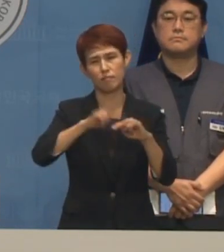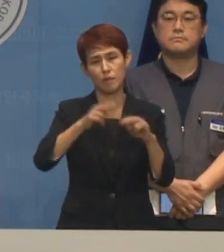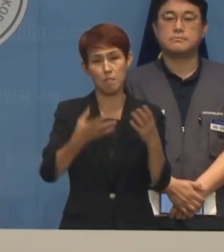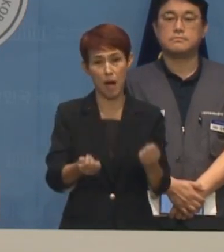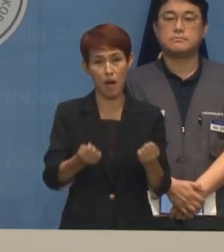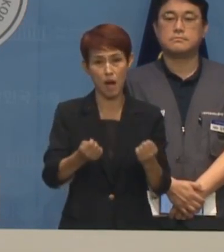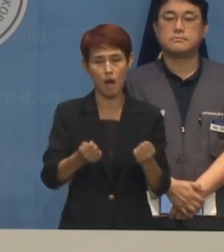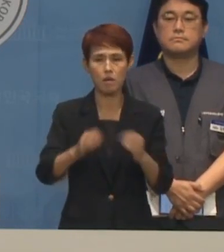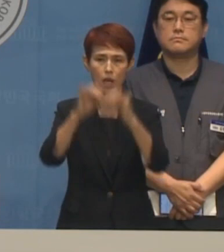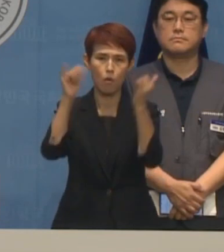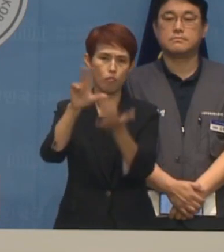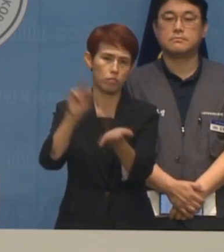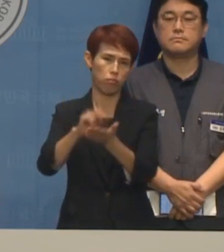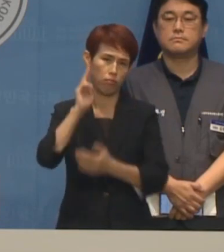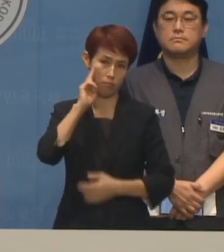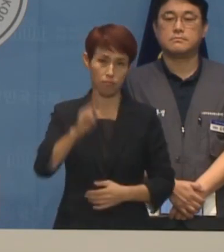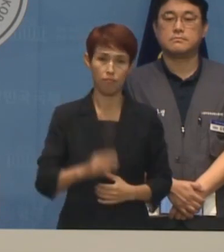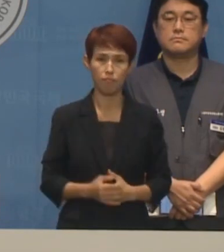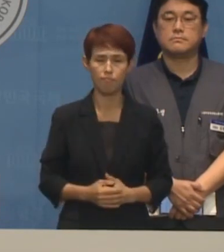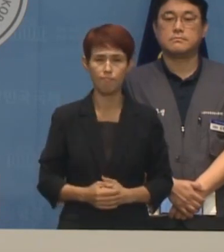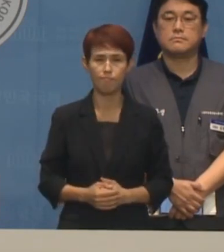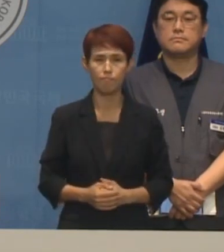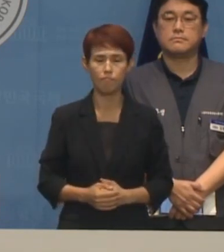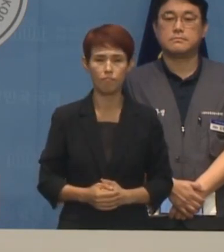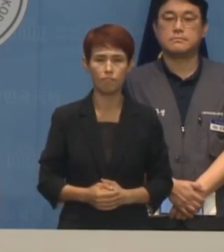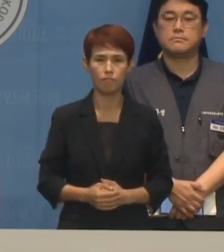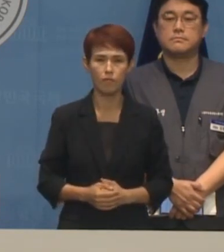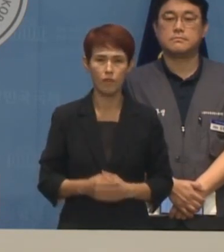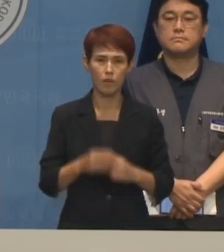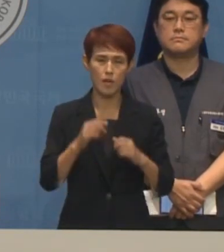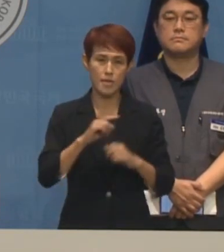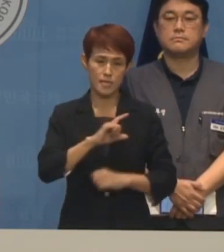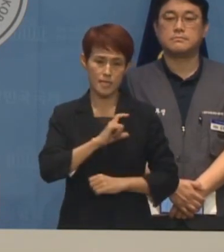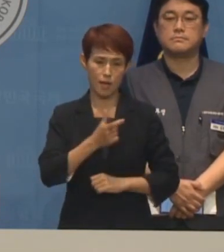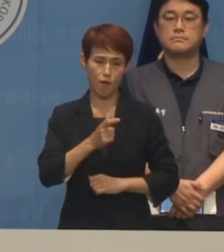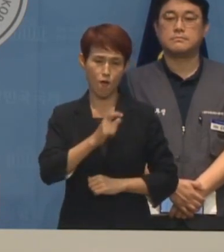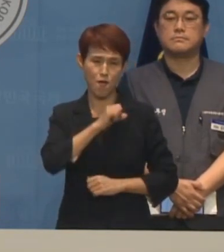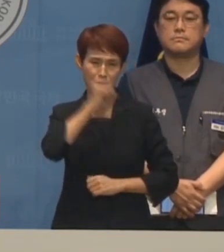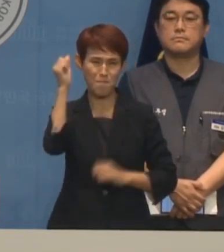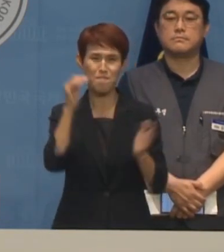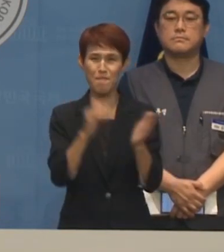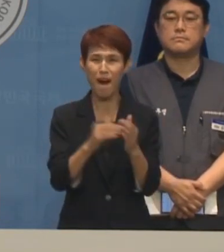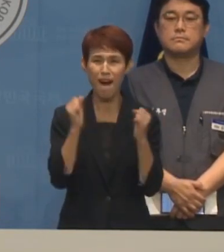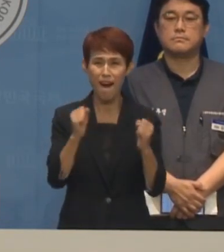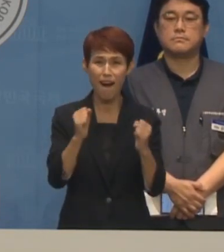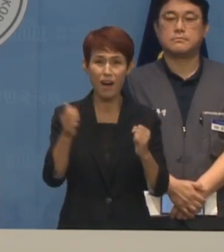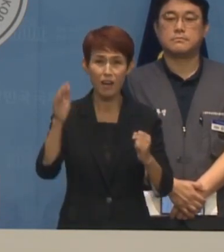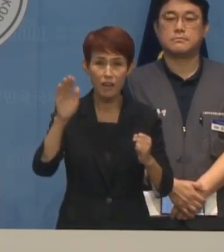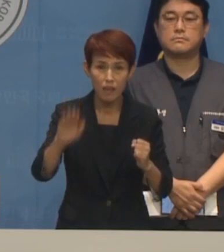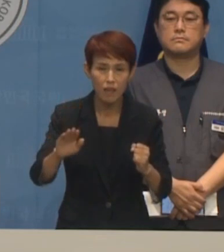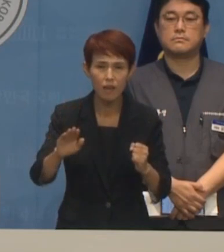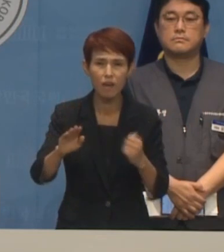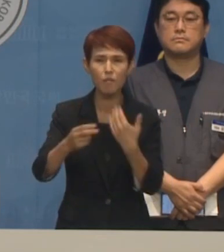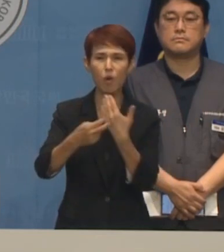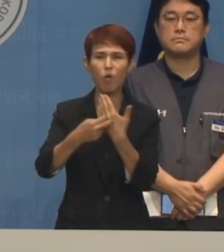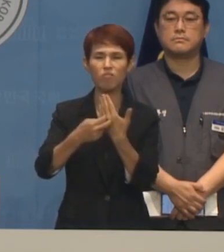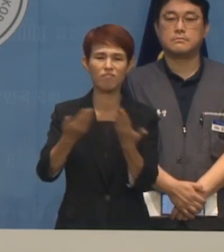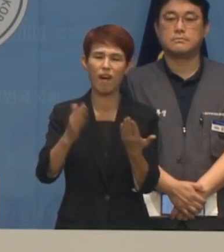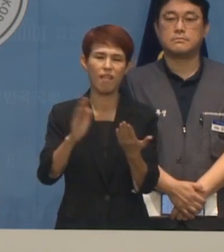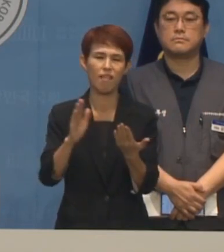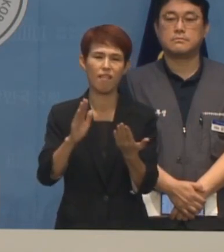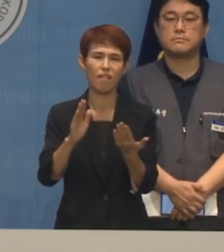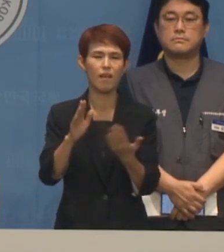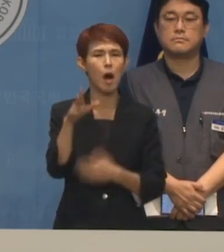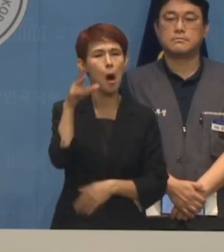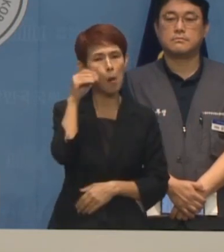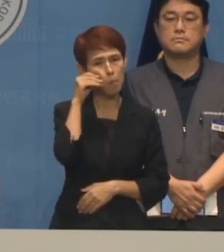큰 사회 문제로 떠오르기도 했습니다. 어렵게 취득한 면허인데도 불구하고 병원 현장을 떠나 유휴 면허,